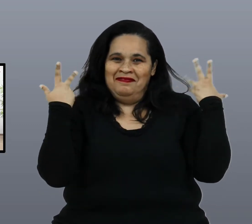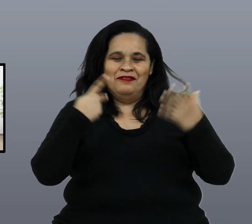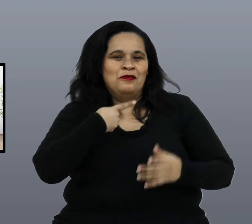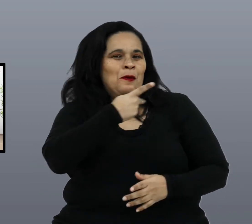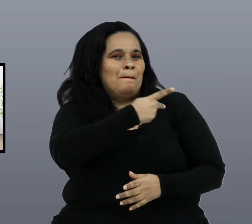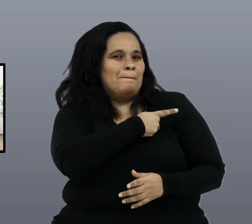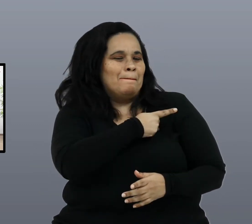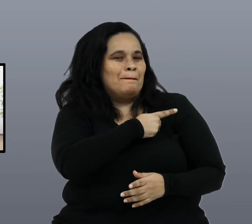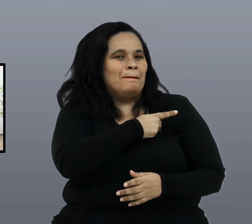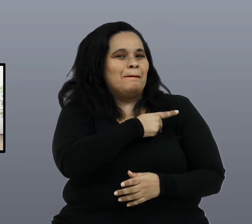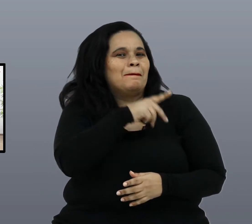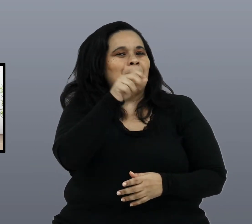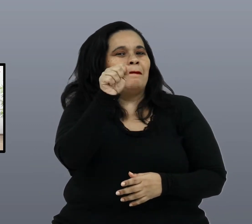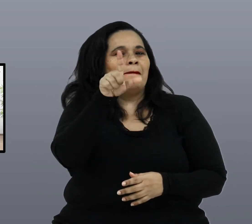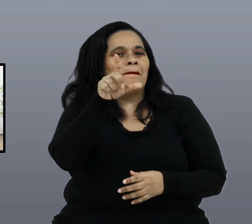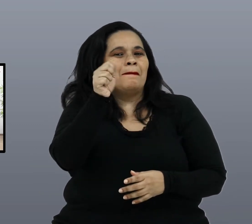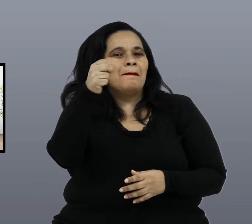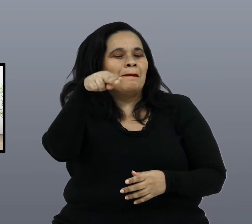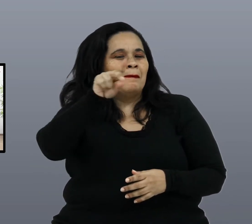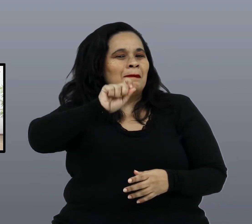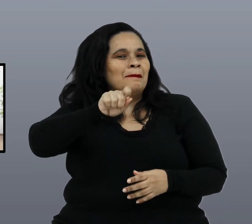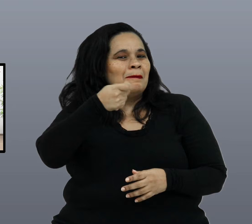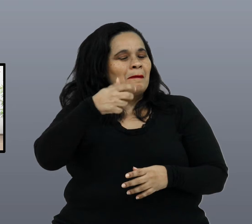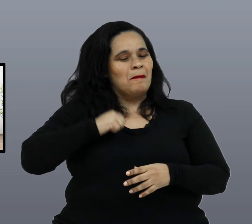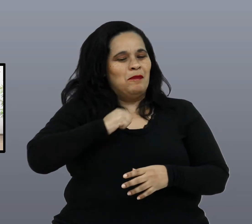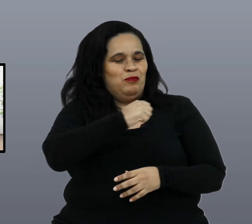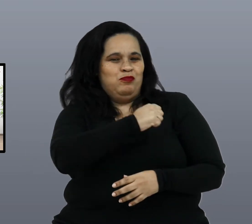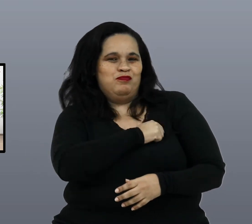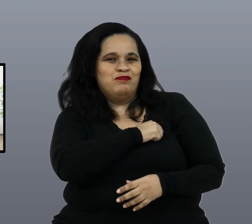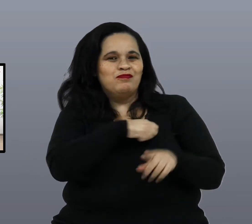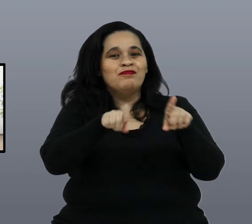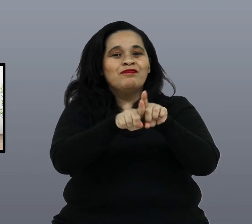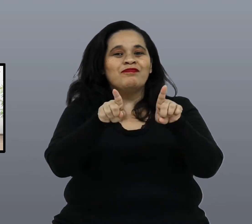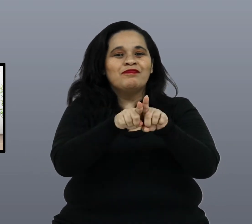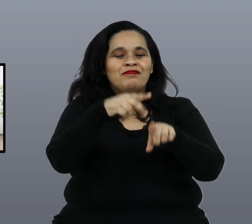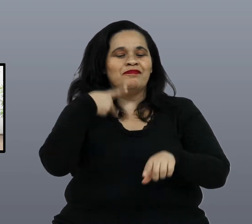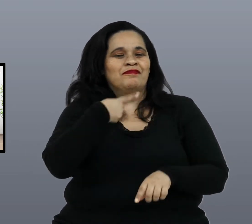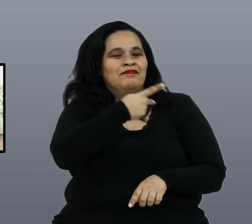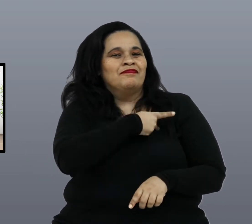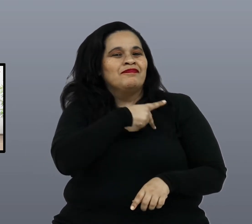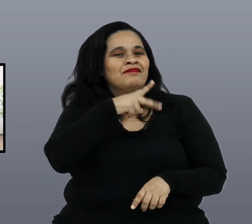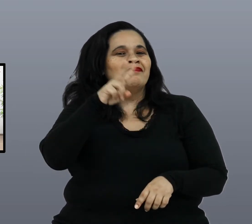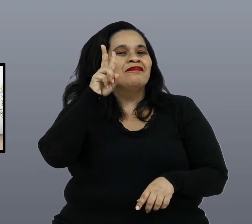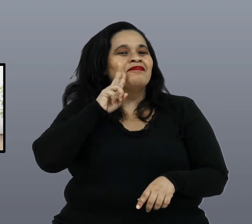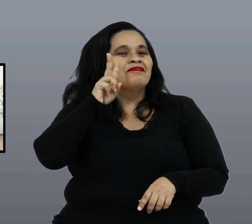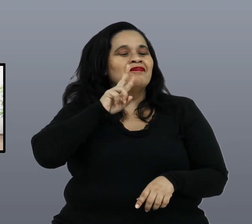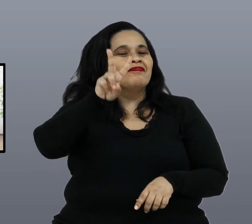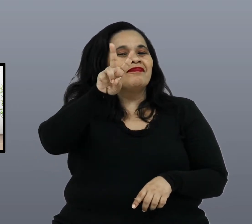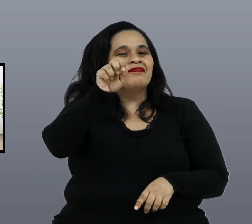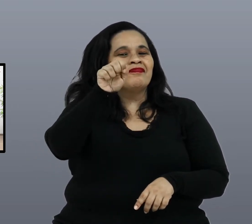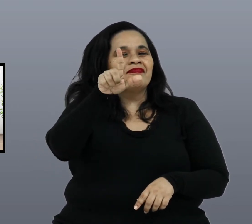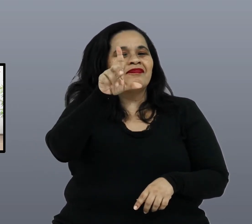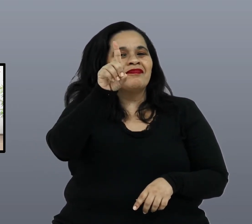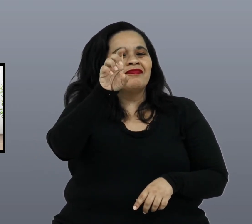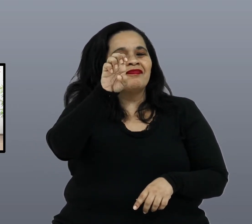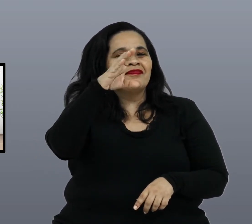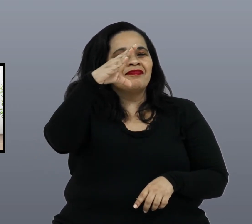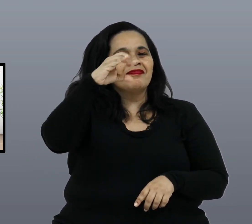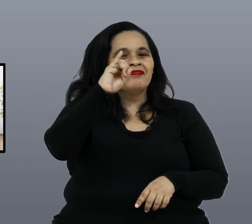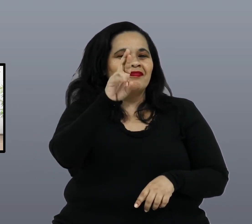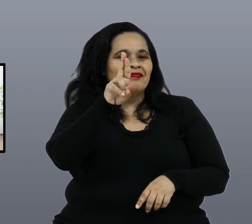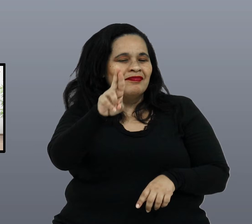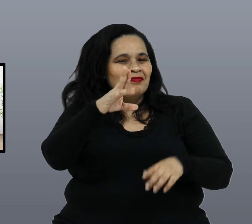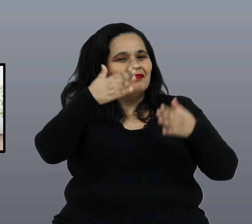pastores Alain e Valdecir. Muito obrigado pela presença de vocês. Sejam muito bem-vindos novamente ao programa